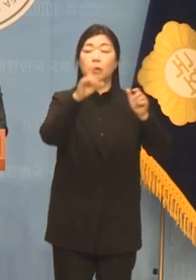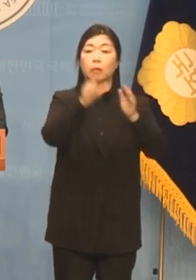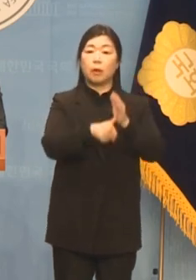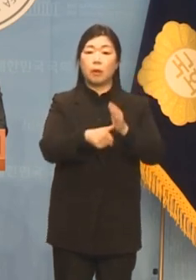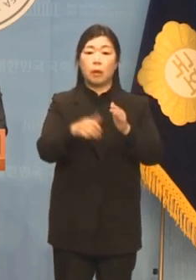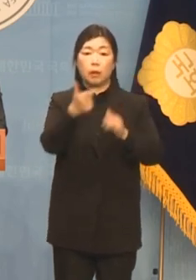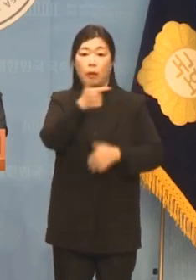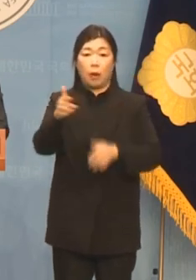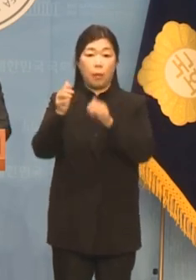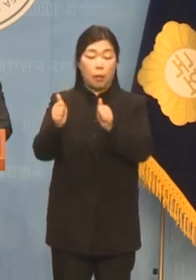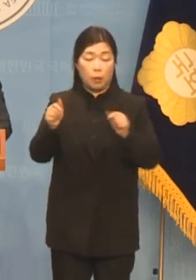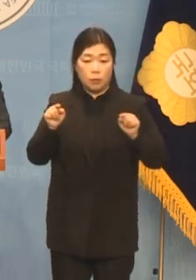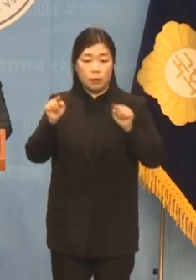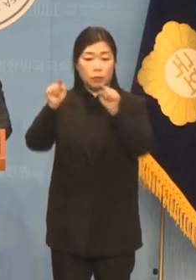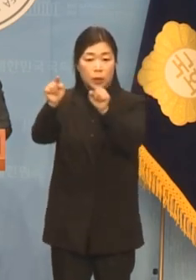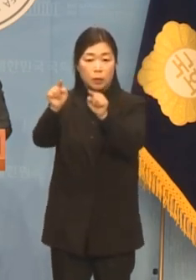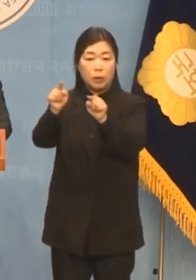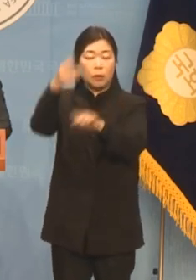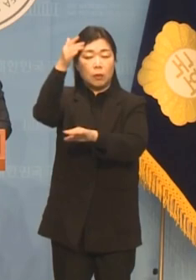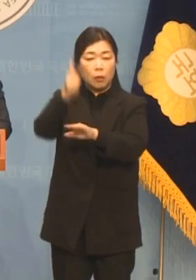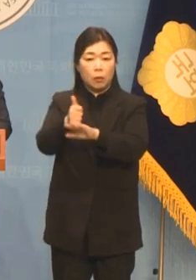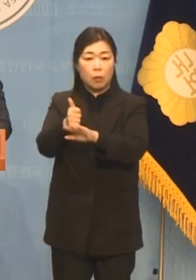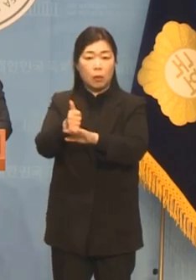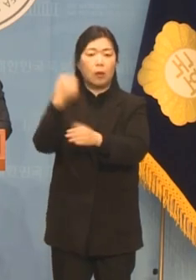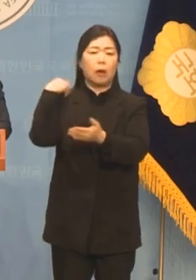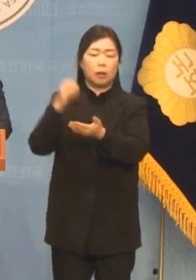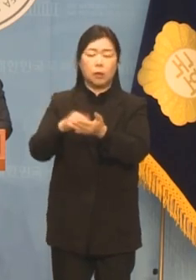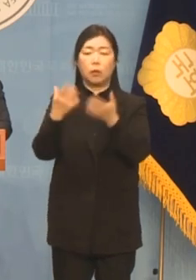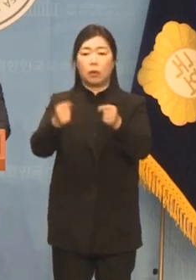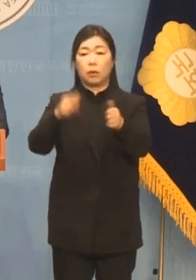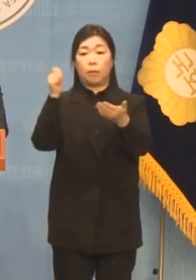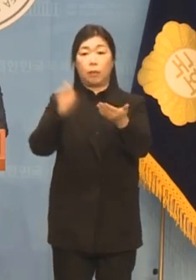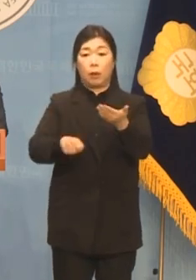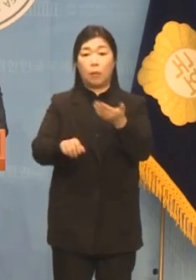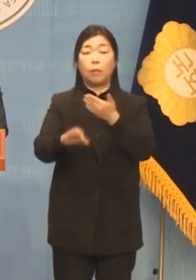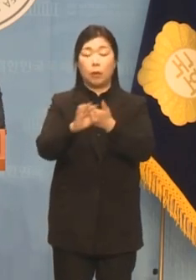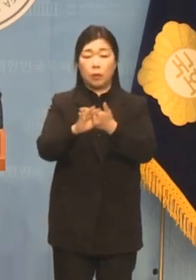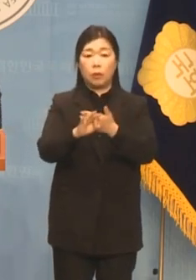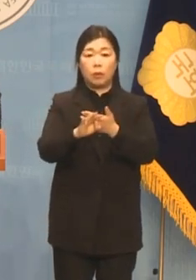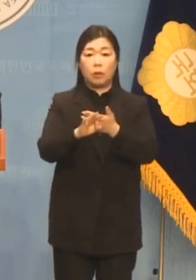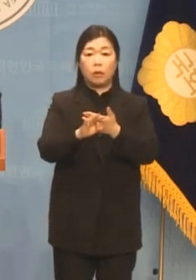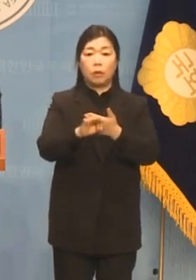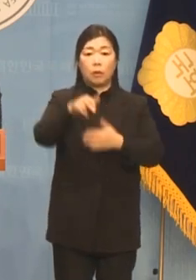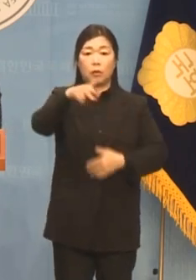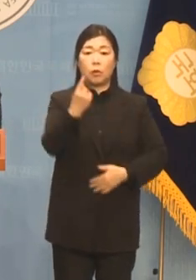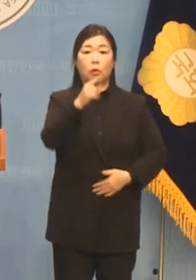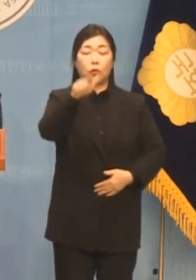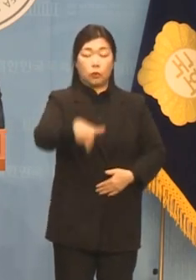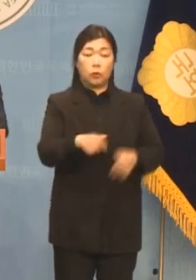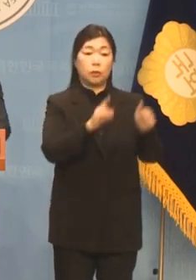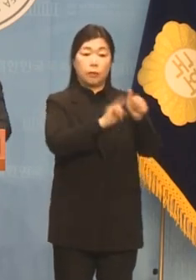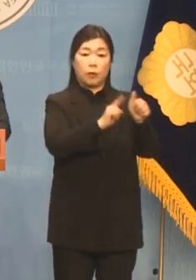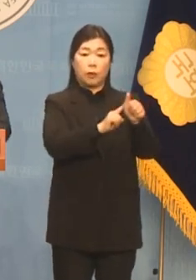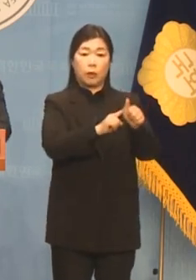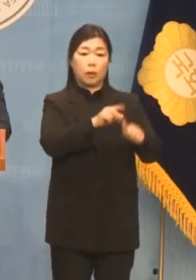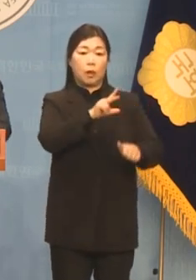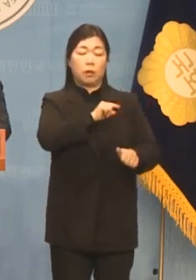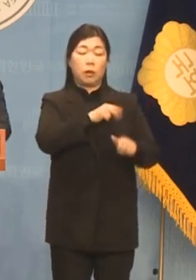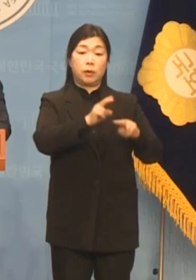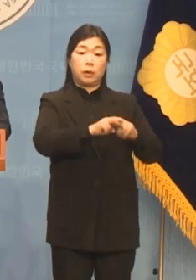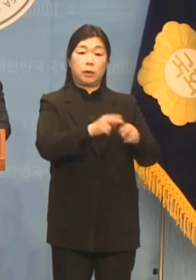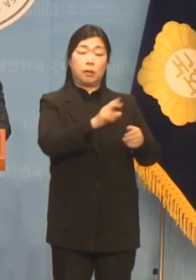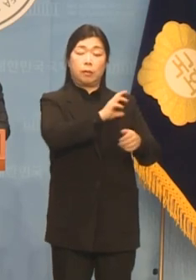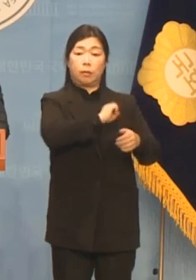당선되더라도 의원직을 상실합니다 때문에 조국 대표의 행정소송 제기는 의원직 상실